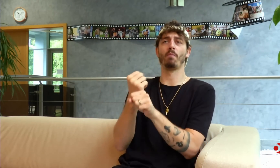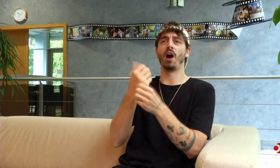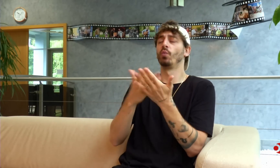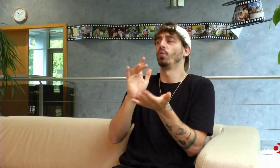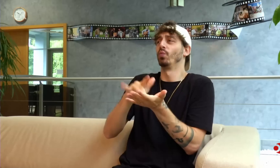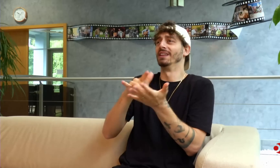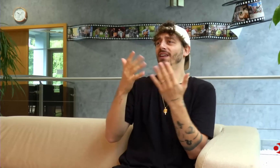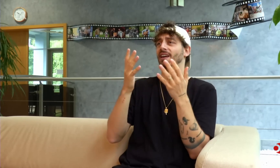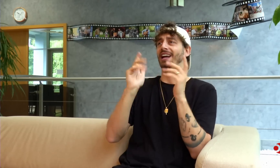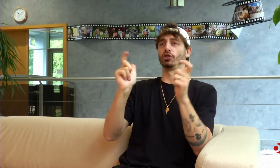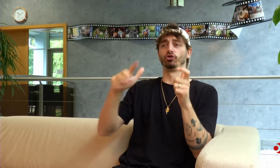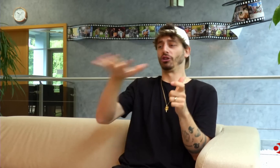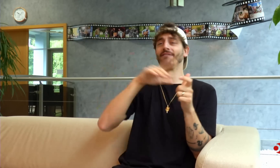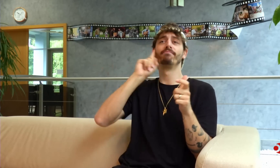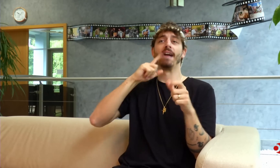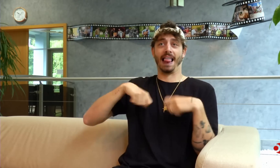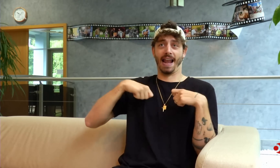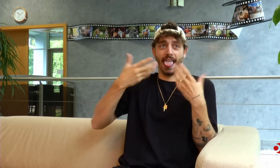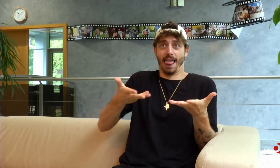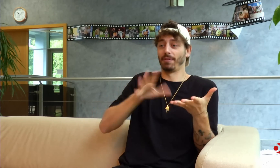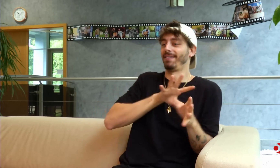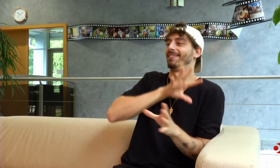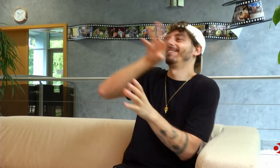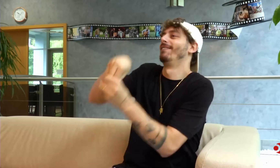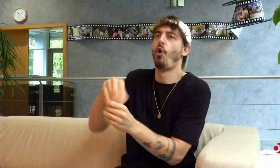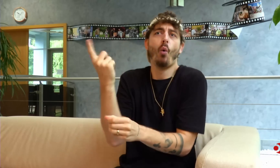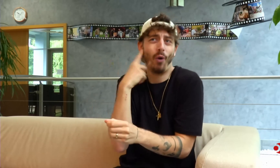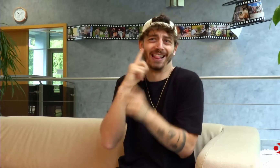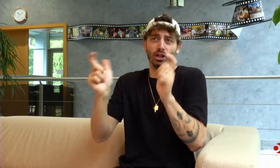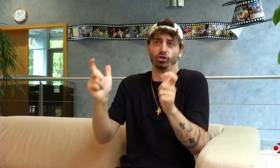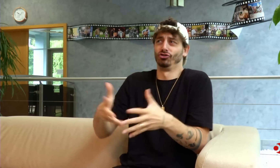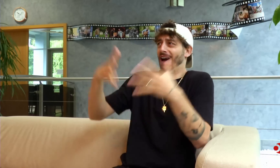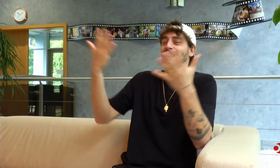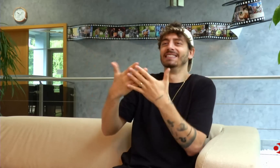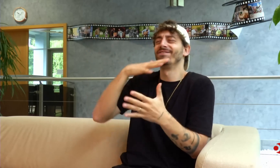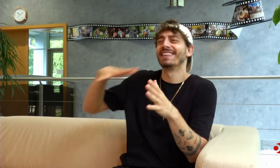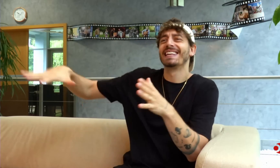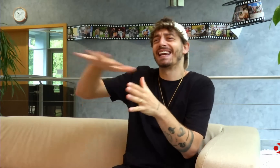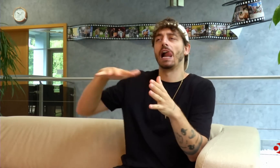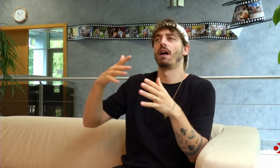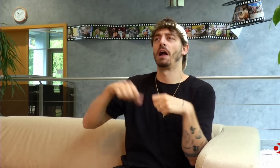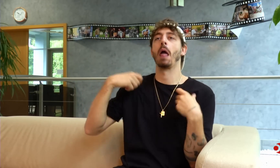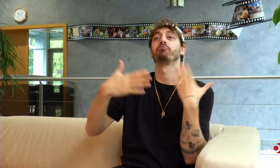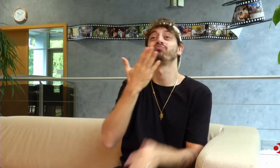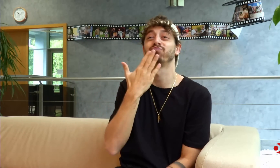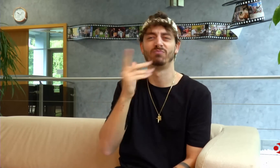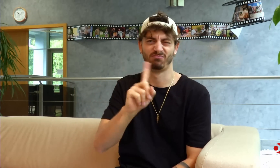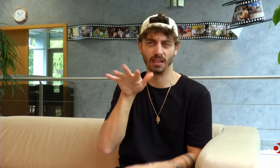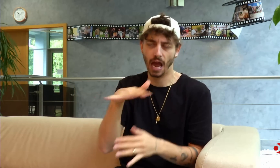Wir taube Menschen sind eine Minderheit in der hörenden Gesellschaft. Das Leben in dieser Gesellschaft ist nicht immer leicht und mit vielen Schwierigkeiten verbunden.